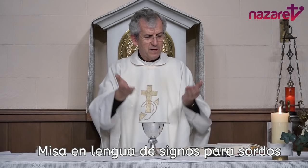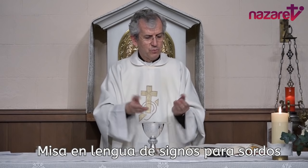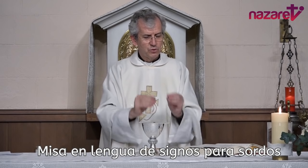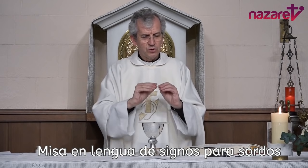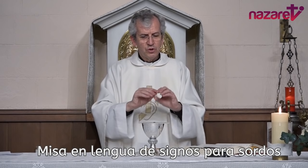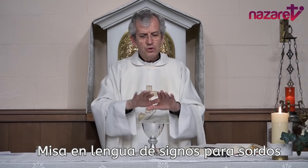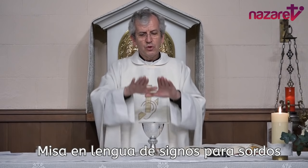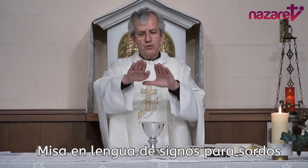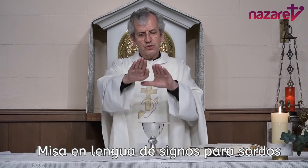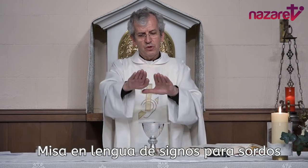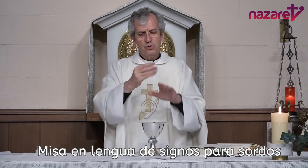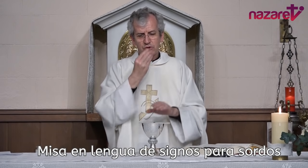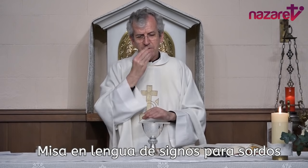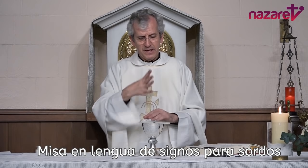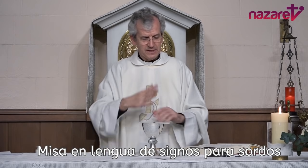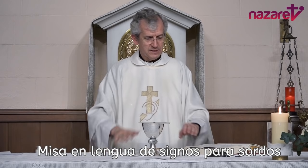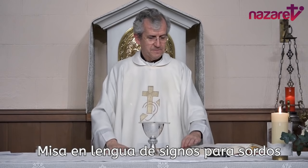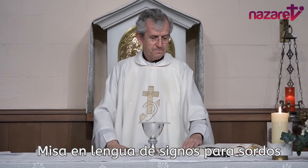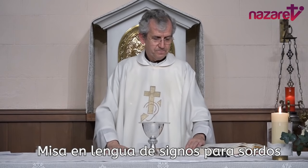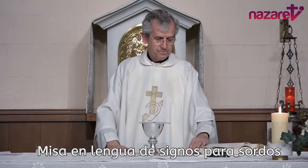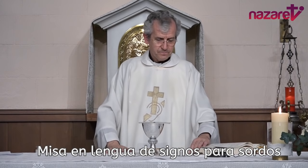al mundo todos los bienes.